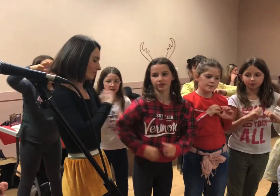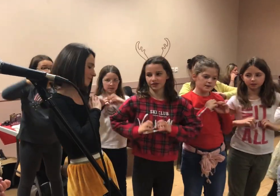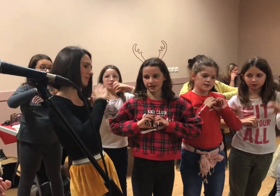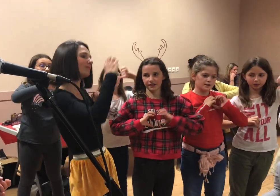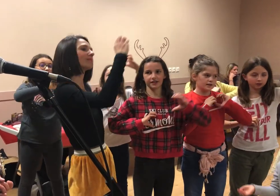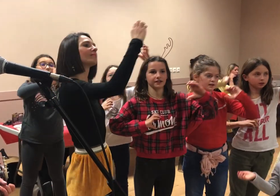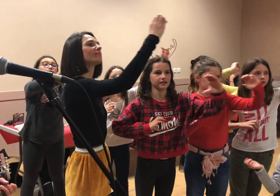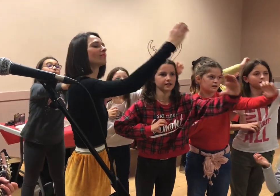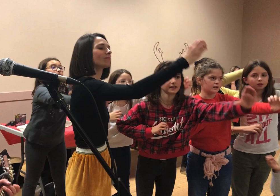tu es